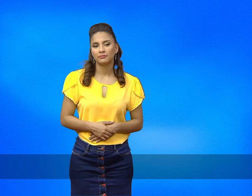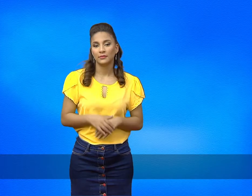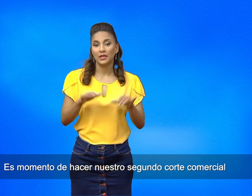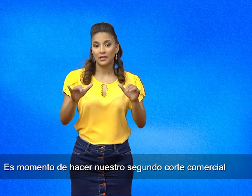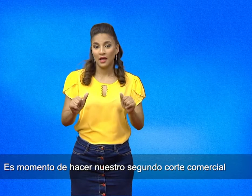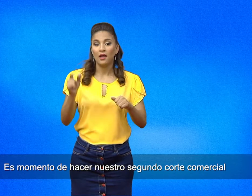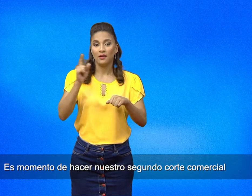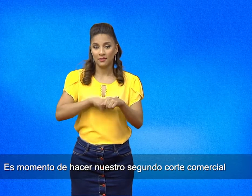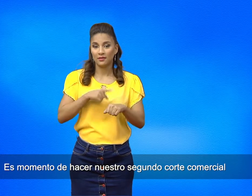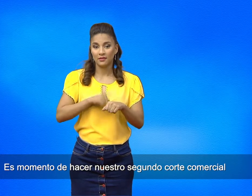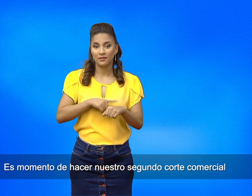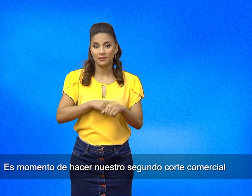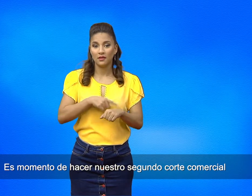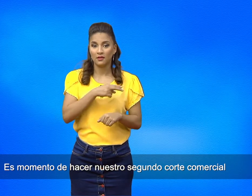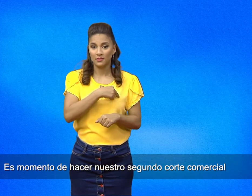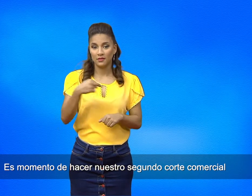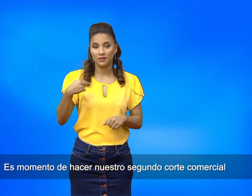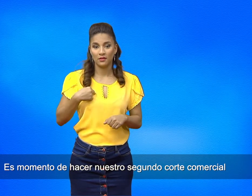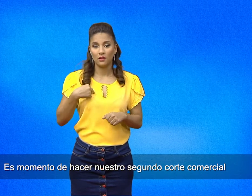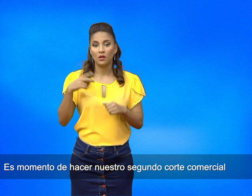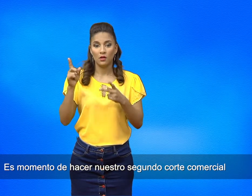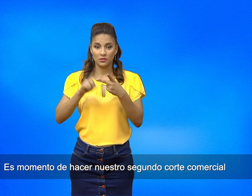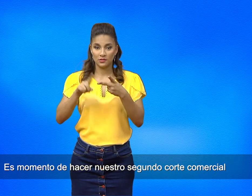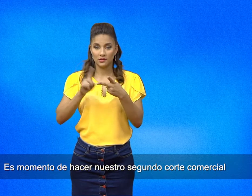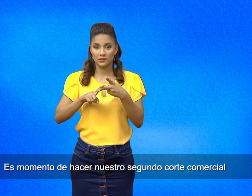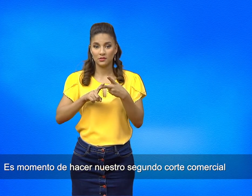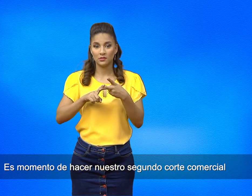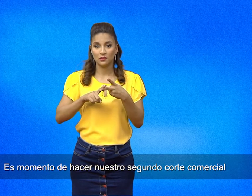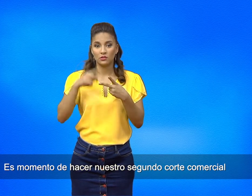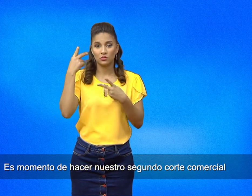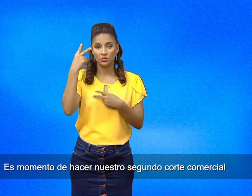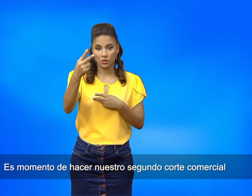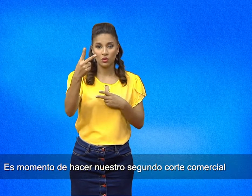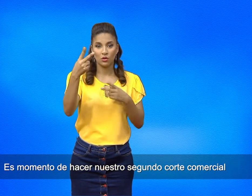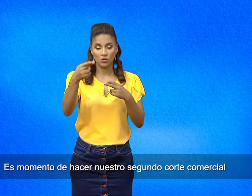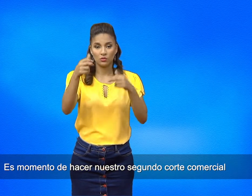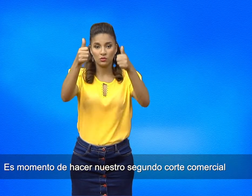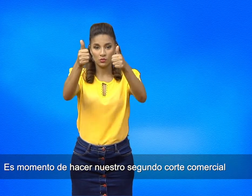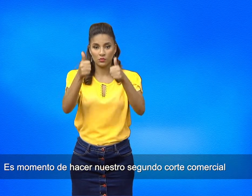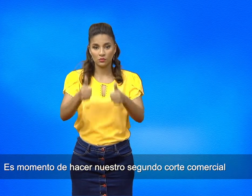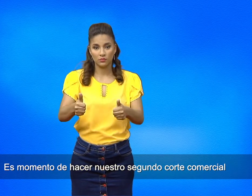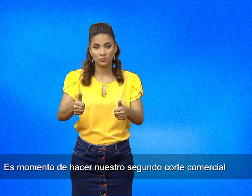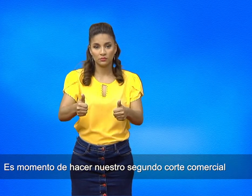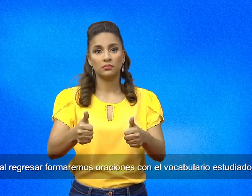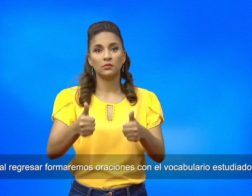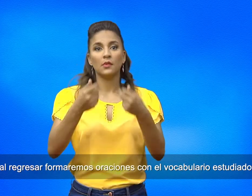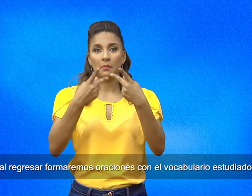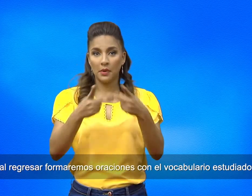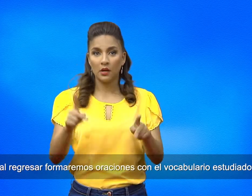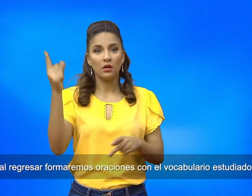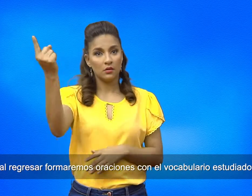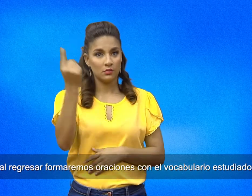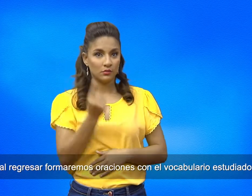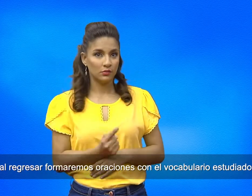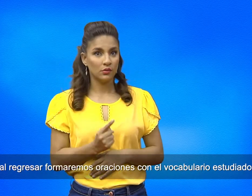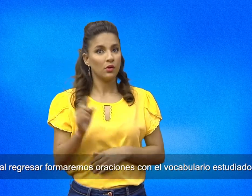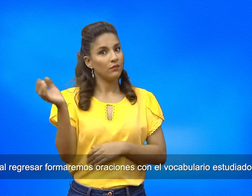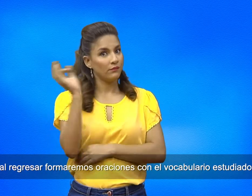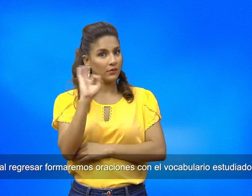es momento de hacer nuestro segundo corte comercial pero al regresar formaremos